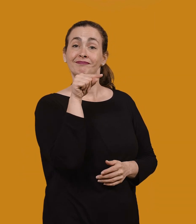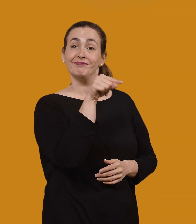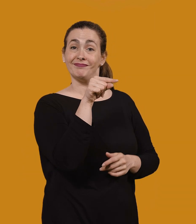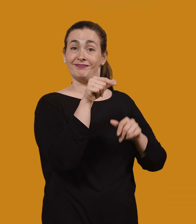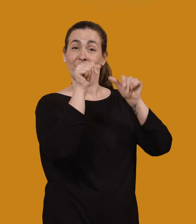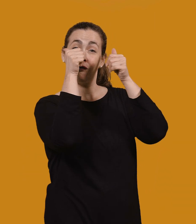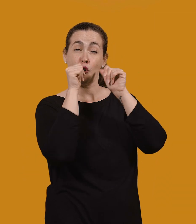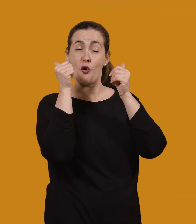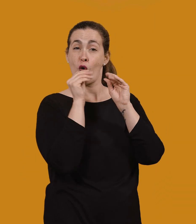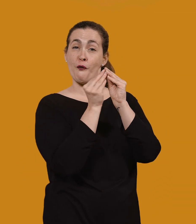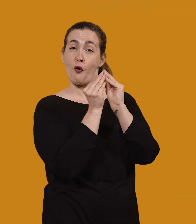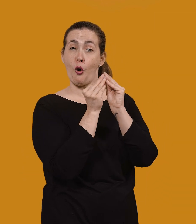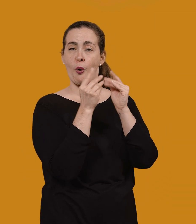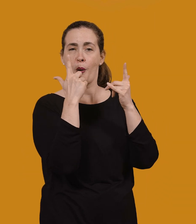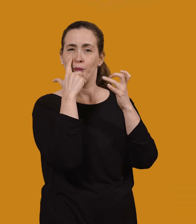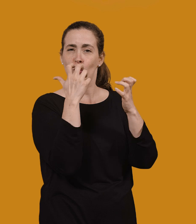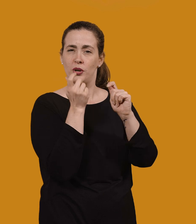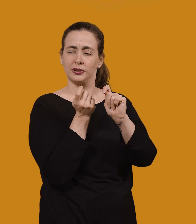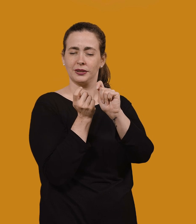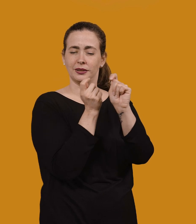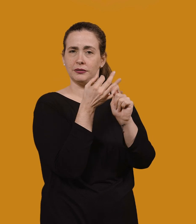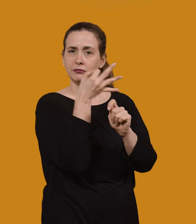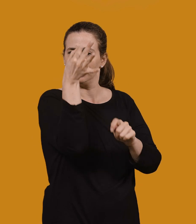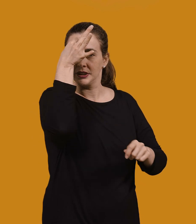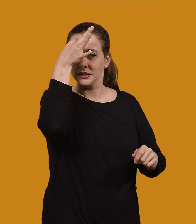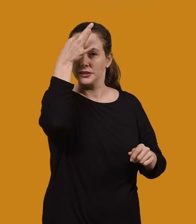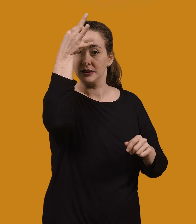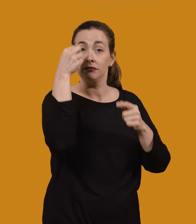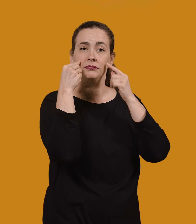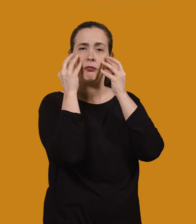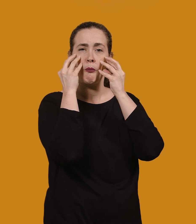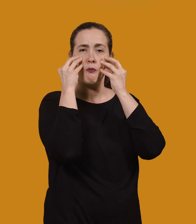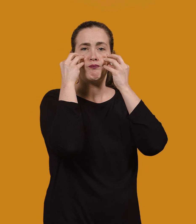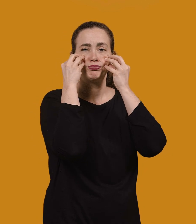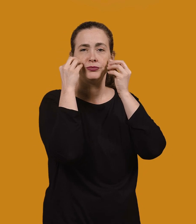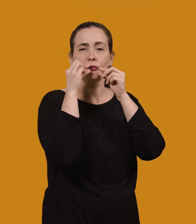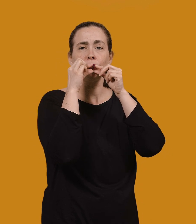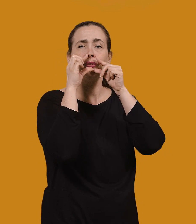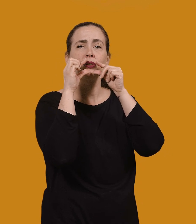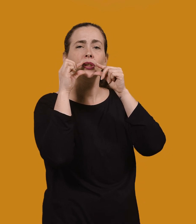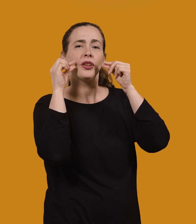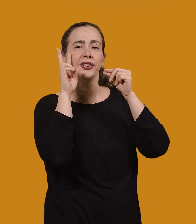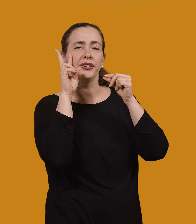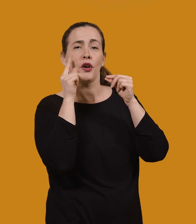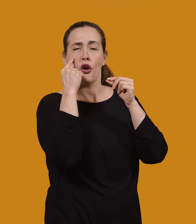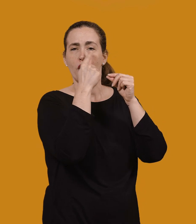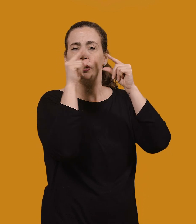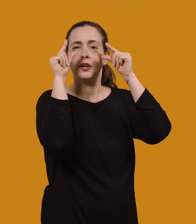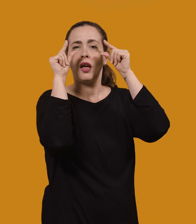Els trets estan modelats amb una gran sensibilitat, les galtes plenes, els llavis suaument corbats i els